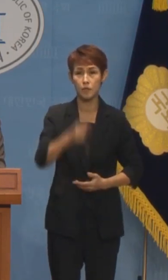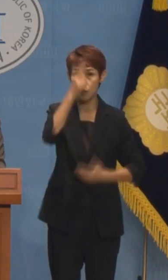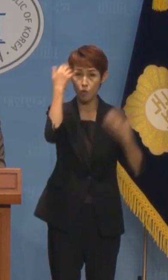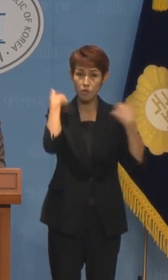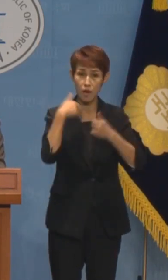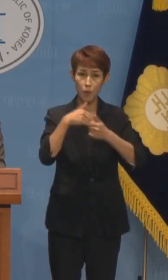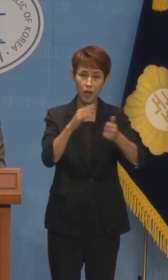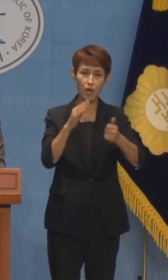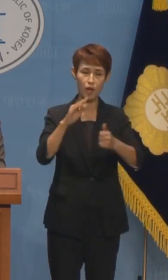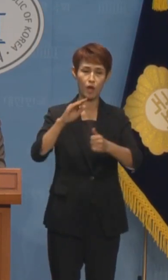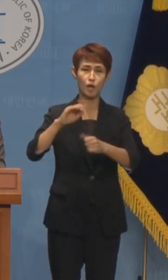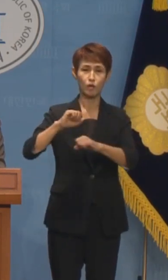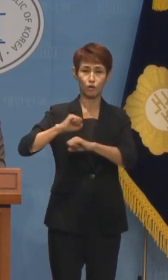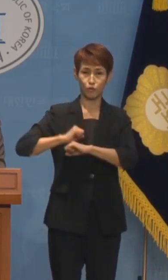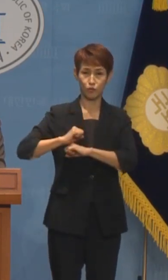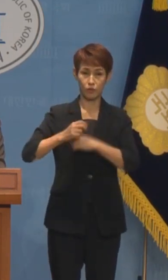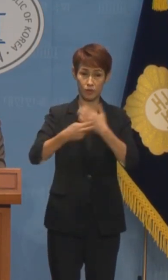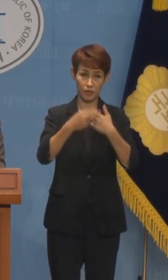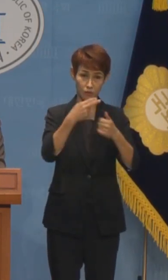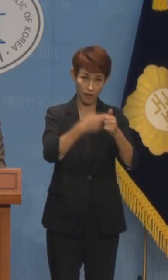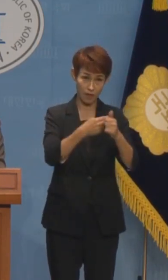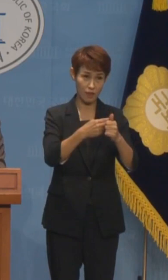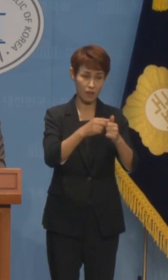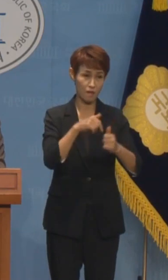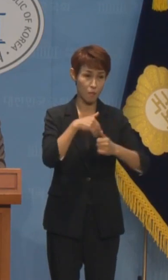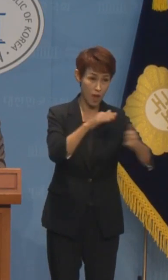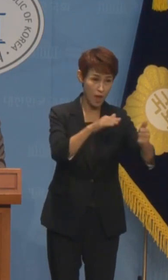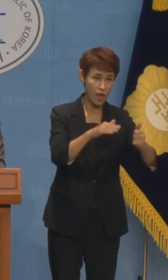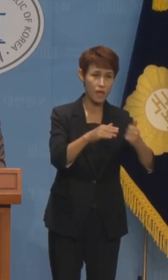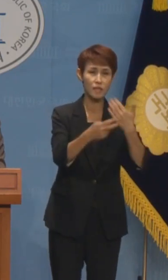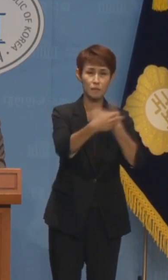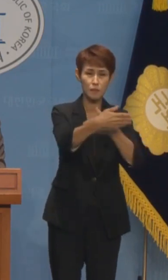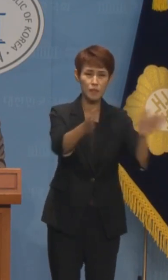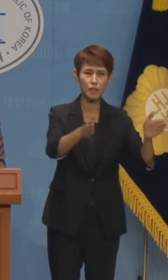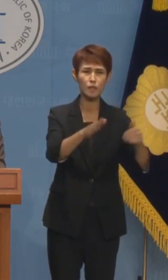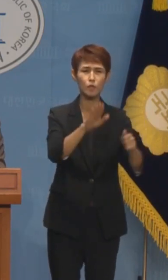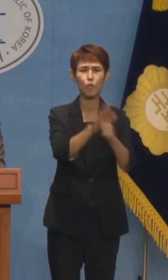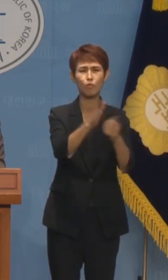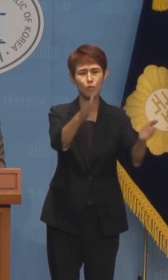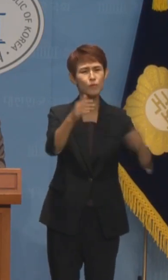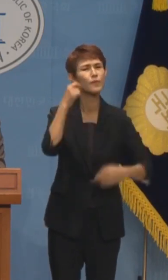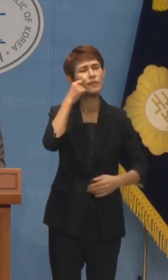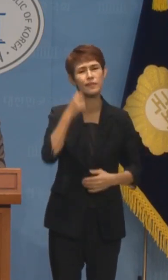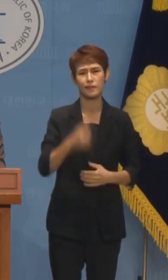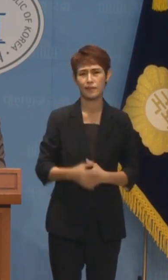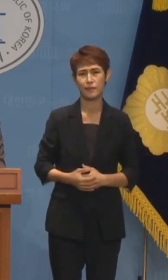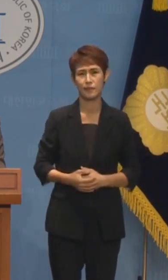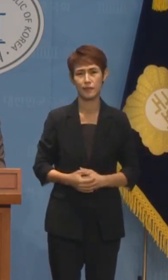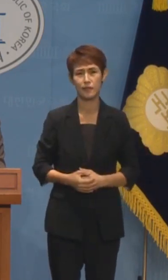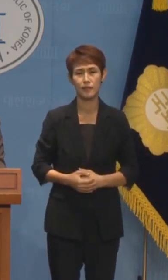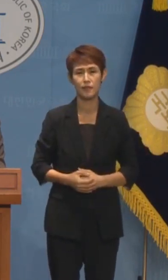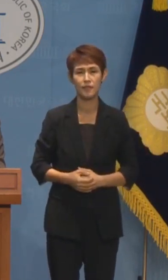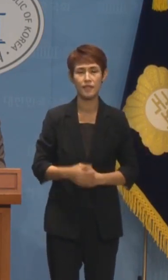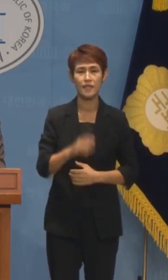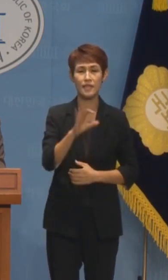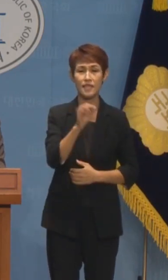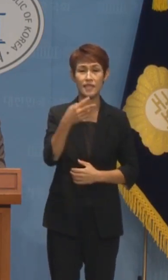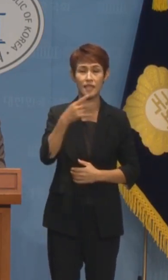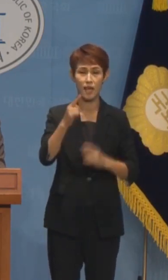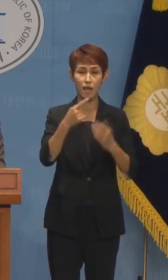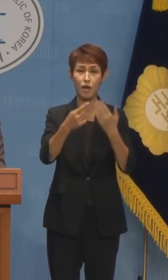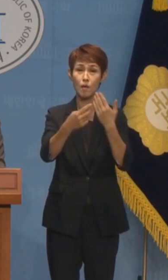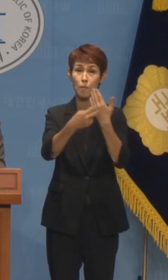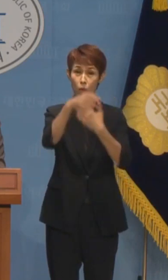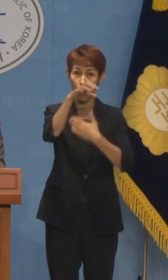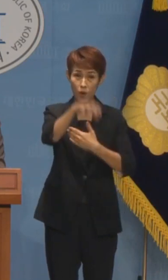군의관들은 응급실에 도움이 되지 않는다고 합니다 이대 목동 병원 마저 파견 군무관 세